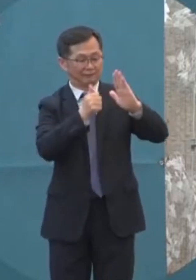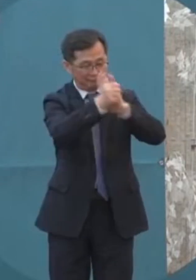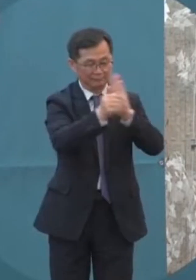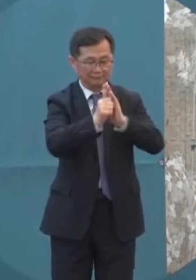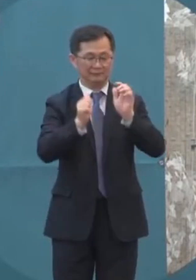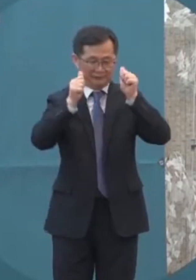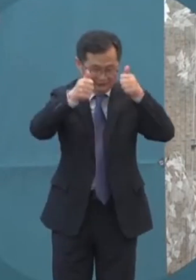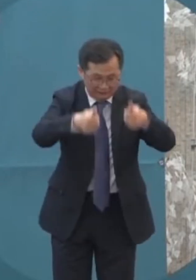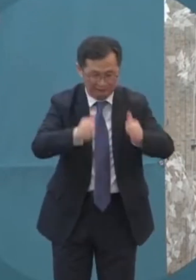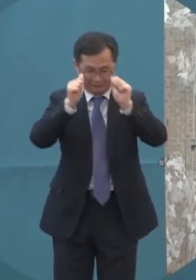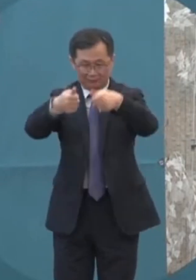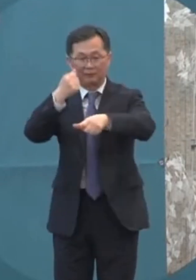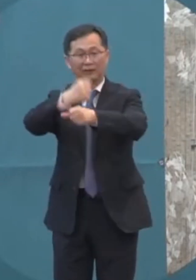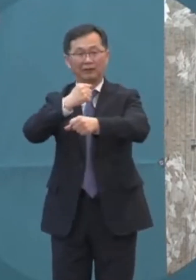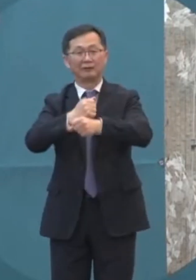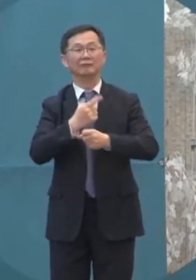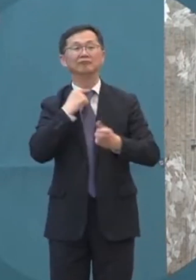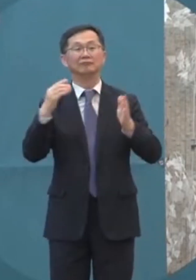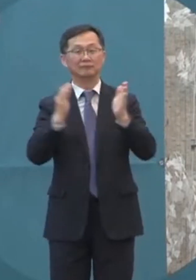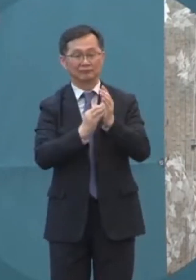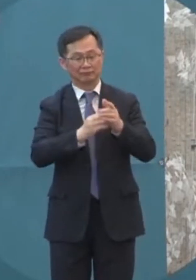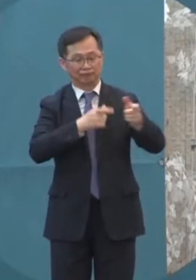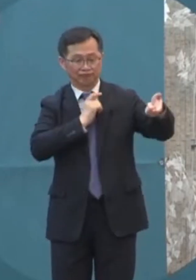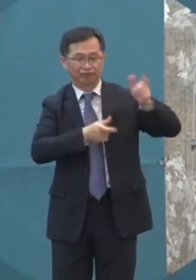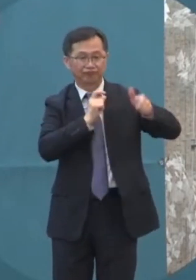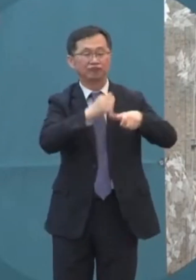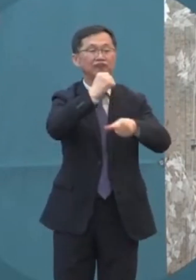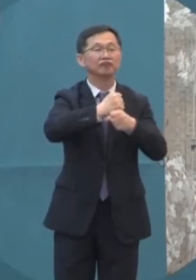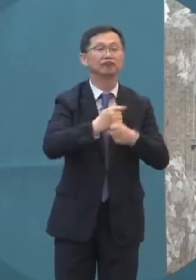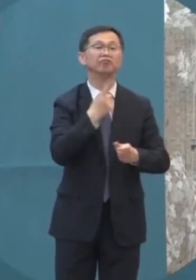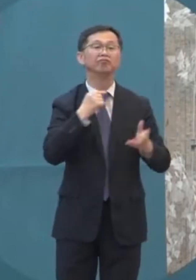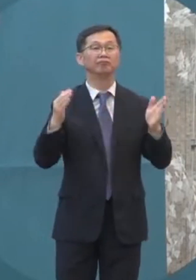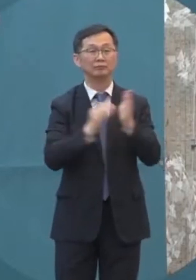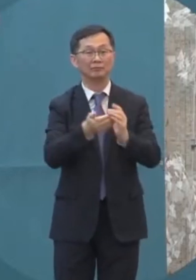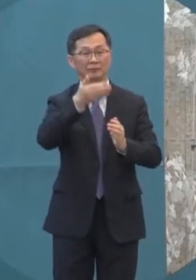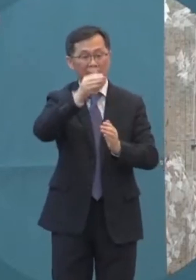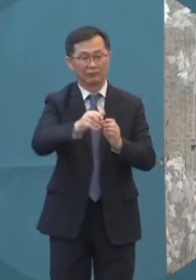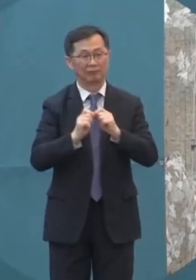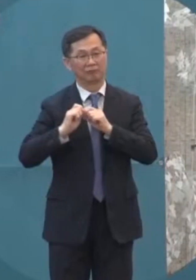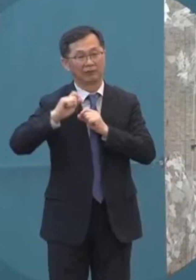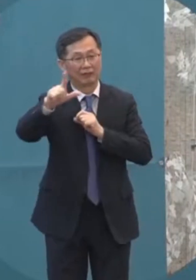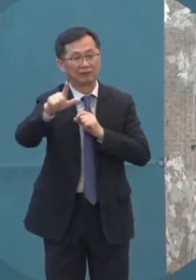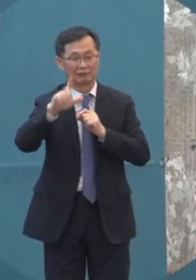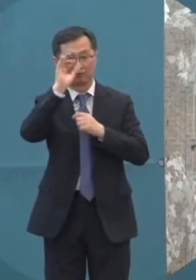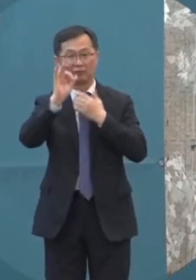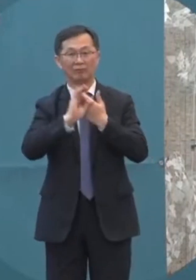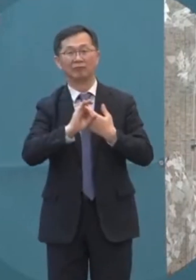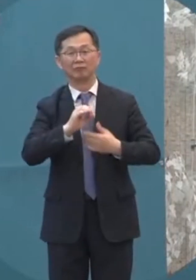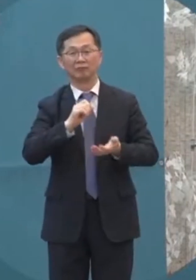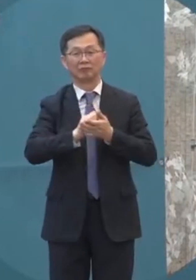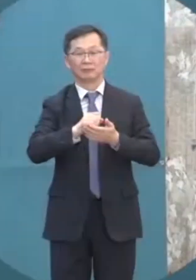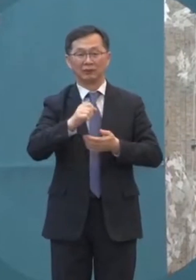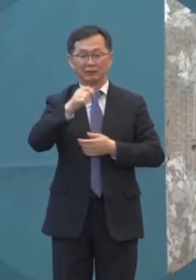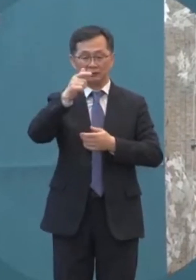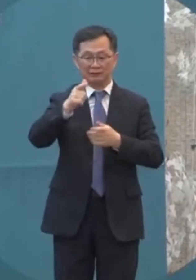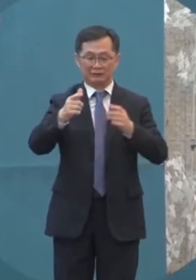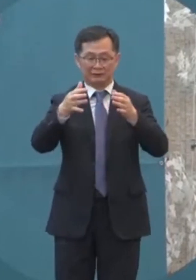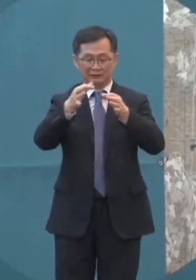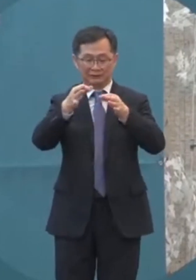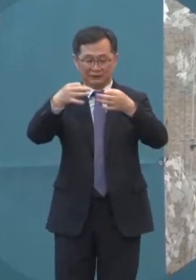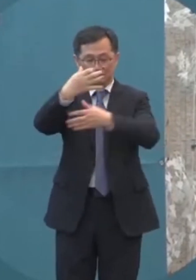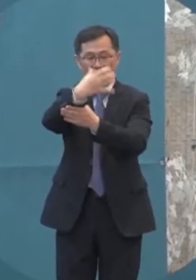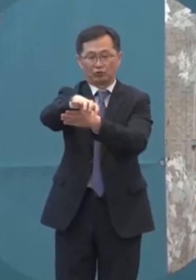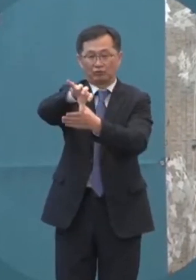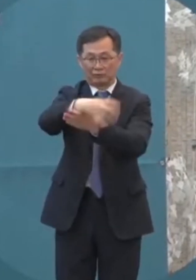세배하고 이렇게 술도 먹고 그러거든요. 그런데 대체로 청구동의 김종필 총재